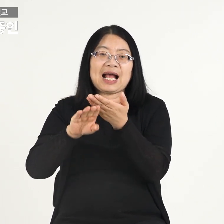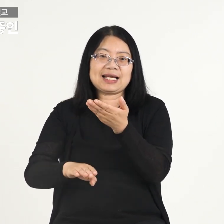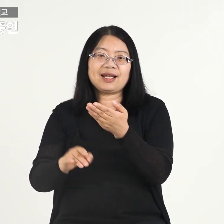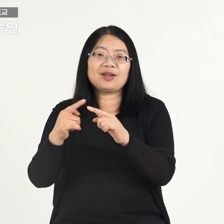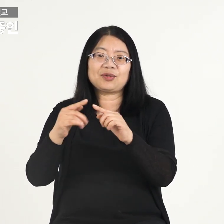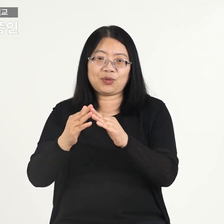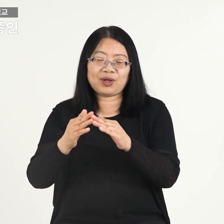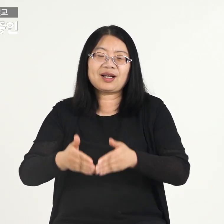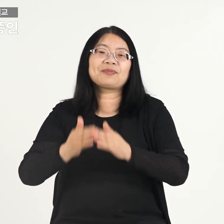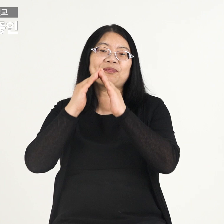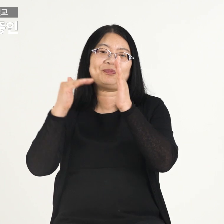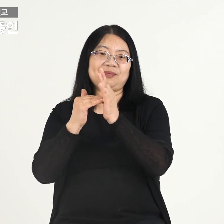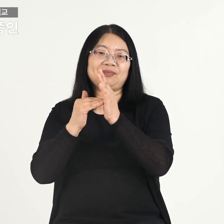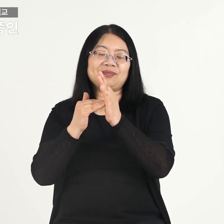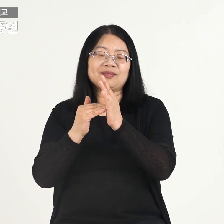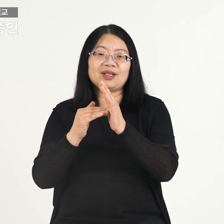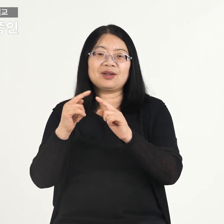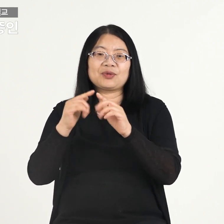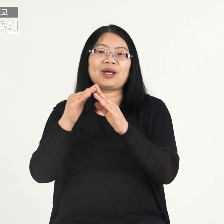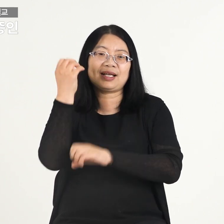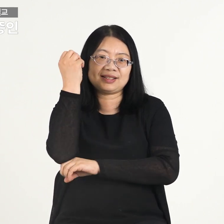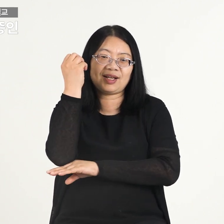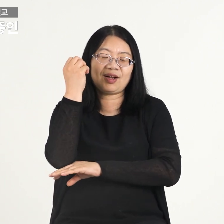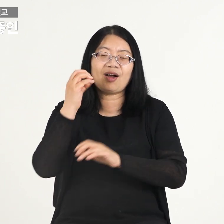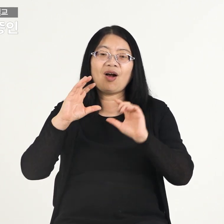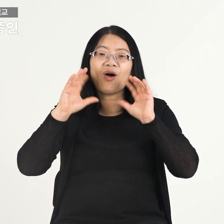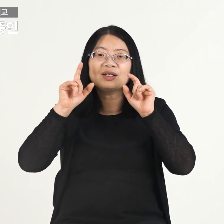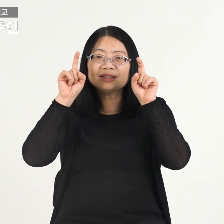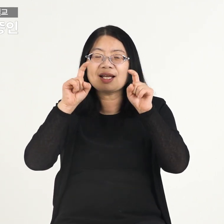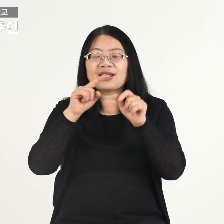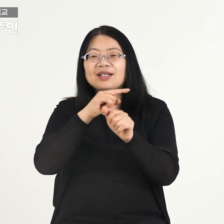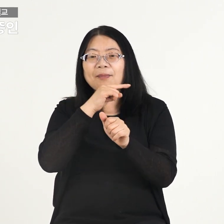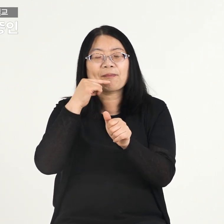이게 첫 번째 교회의 기초입니다. 그리고 교회가